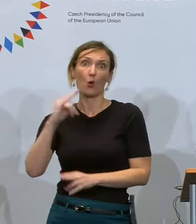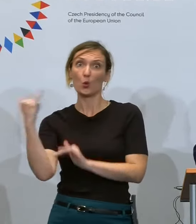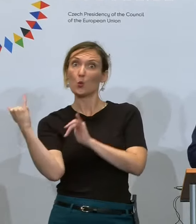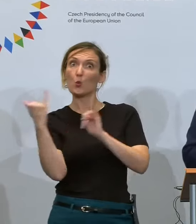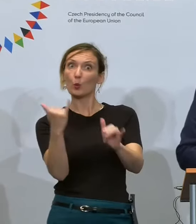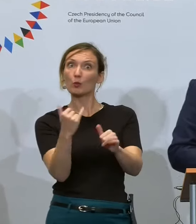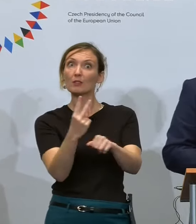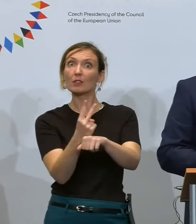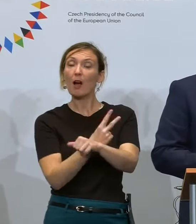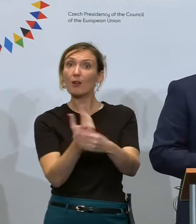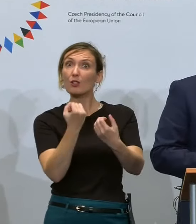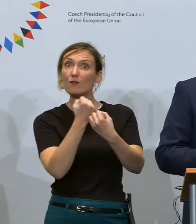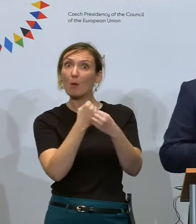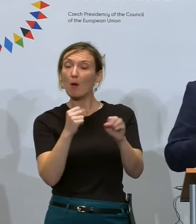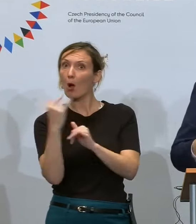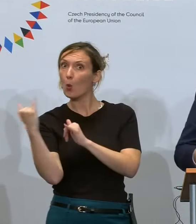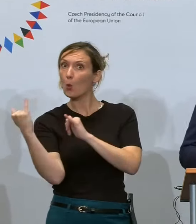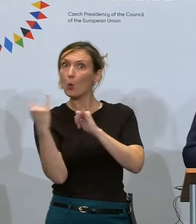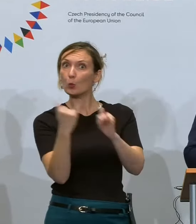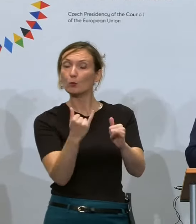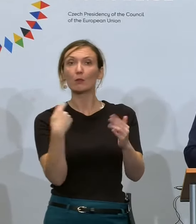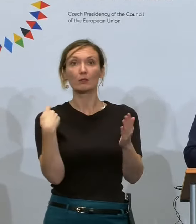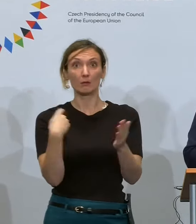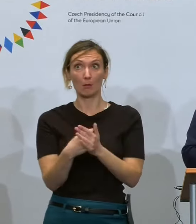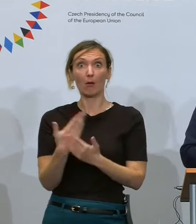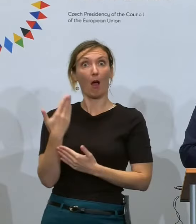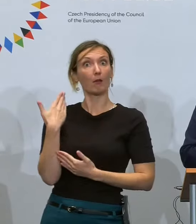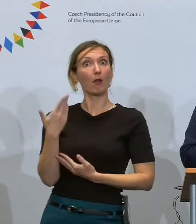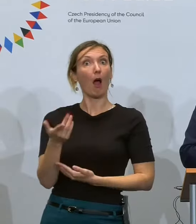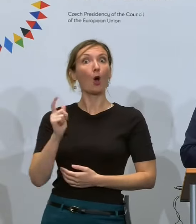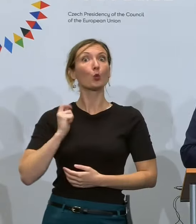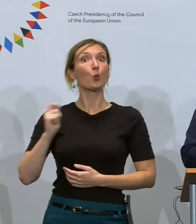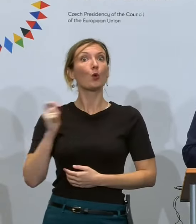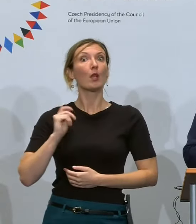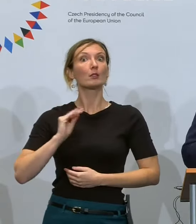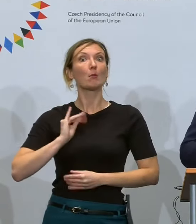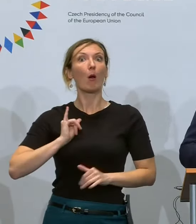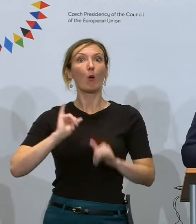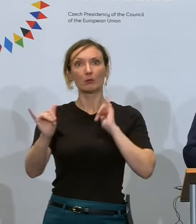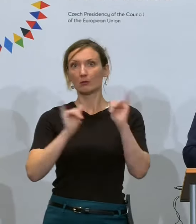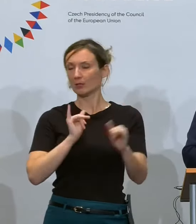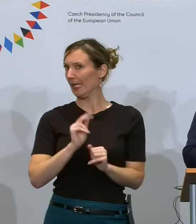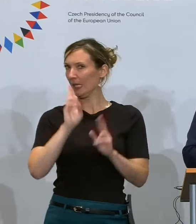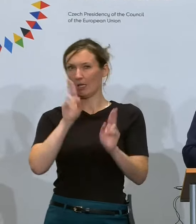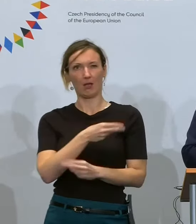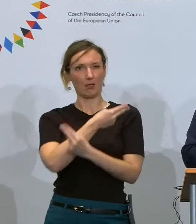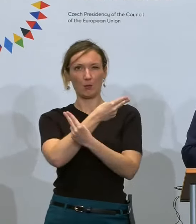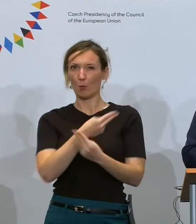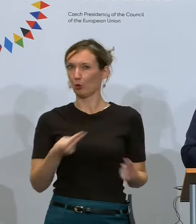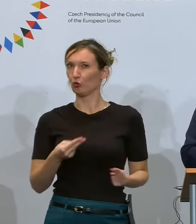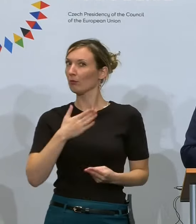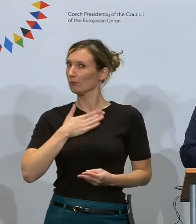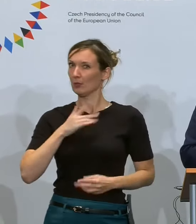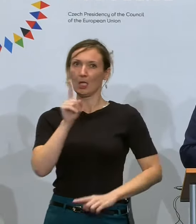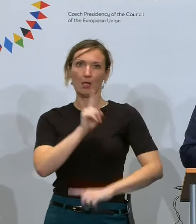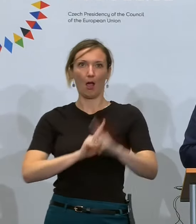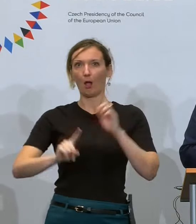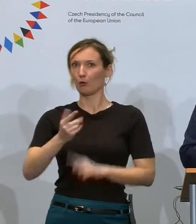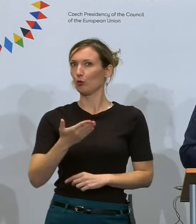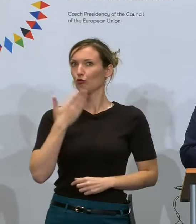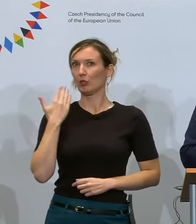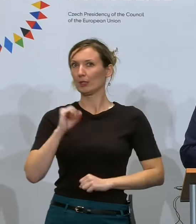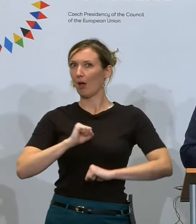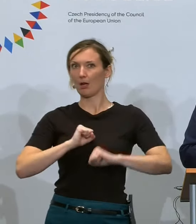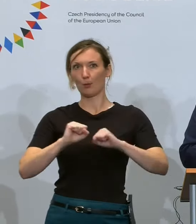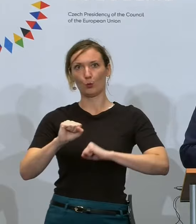souseda, nemůžeme o turismu jako takovém hovořit. Je to pozice České republiky a